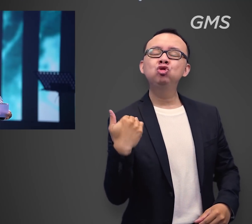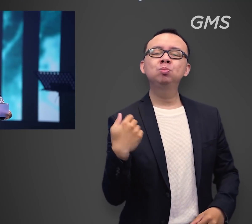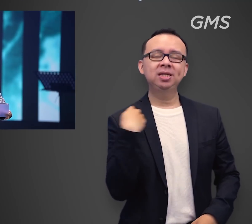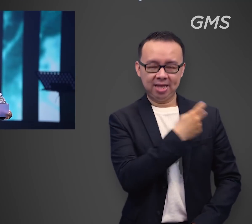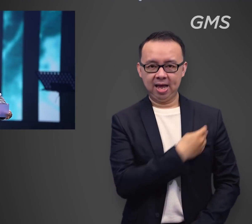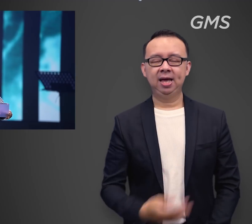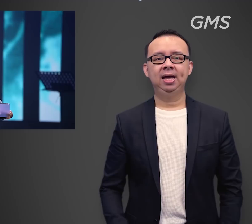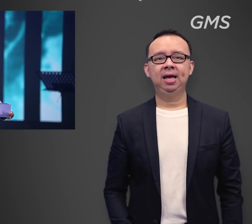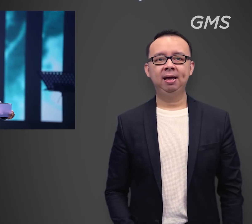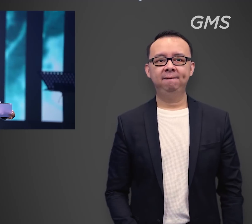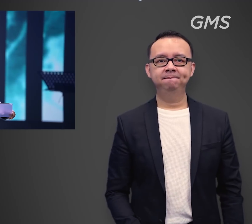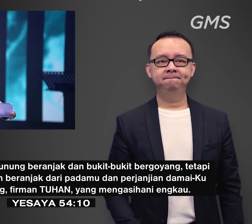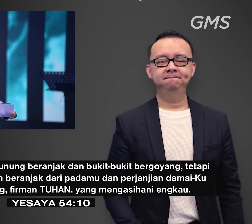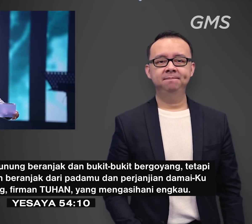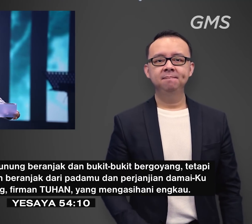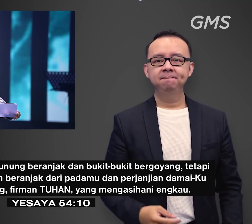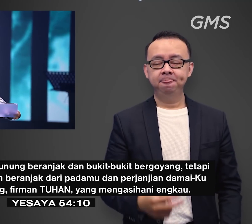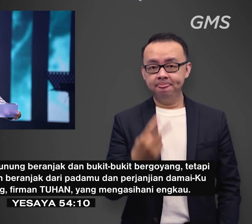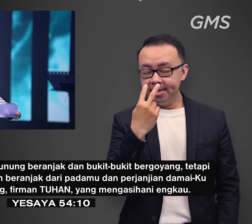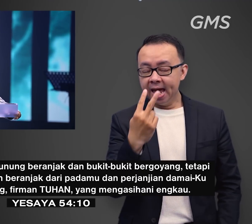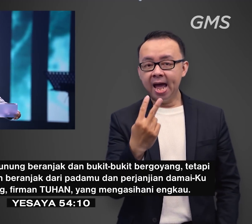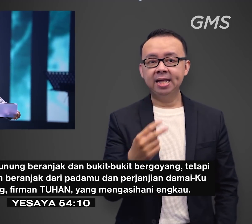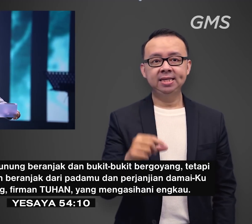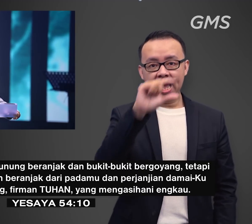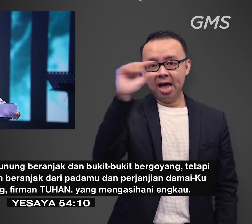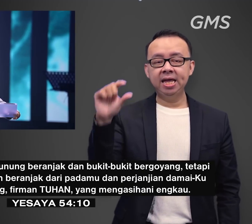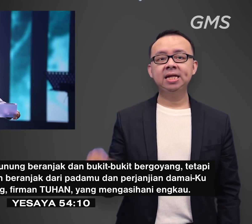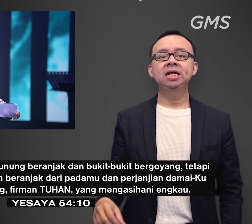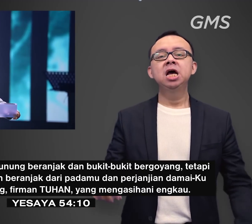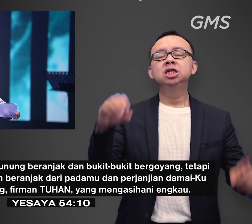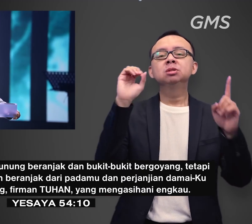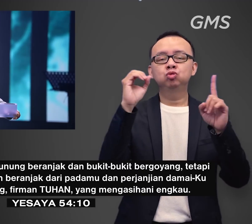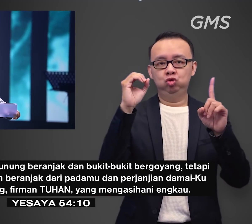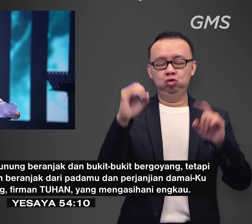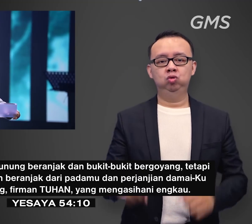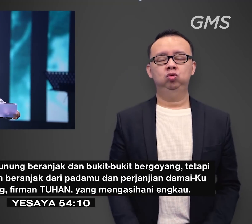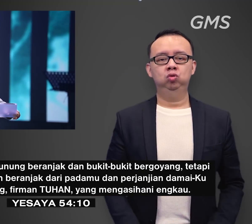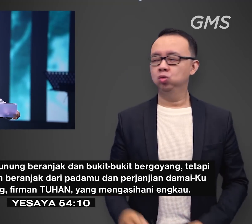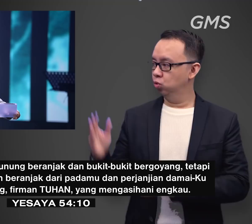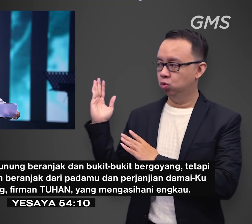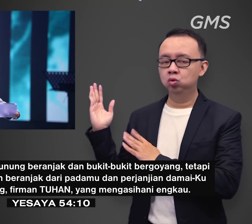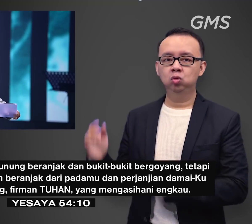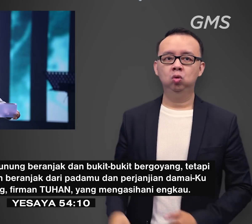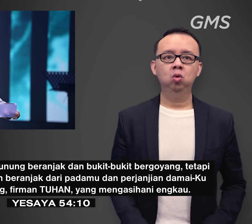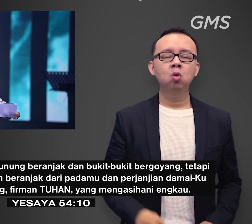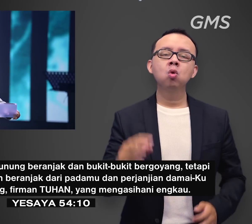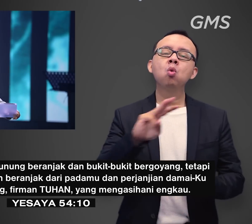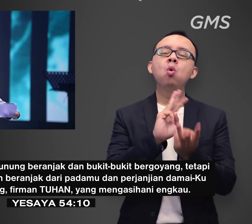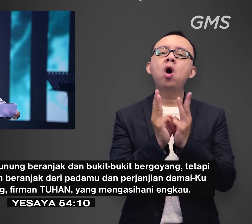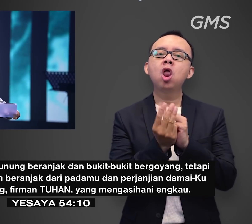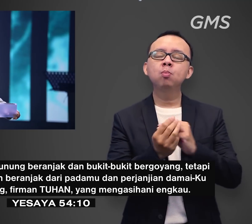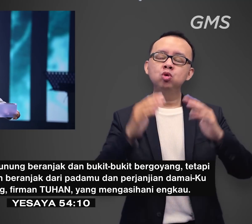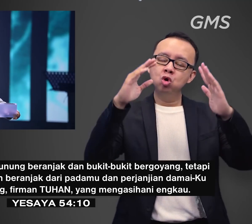Coba lihat ayat yang ke-10. Dikatakan begini. Sebab biarpun gunung-gunung beranjak